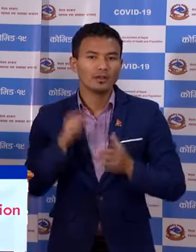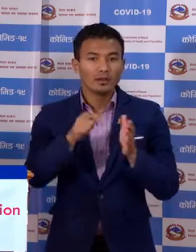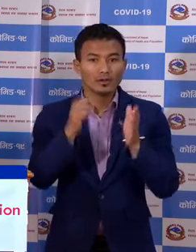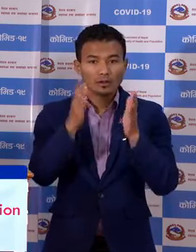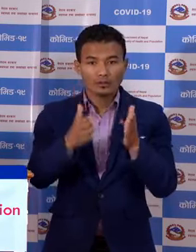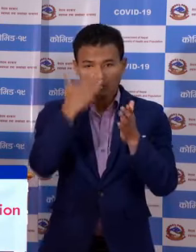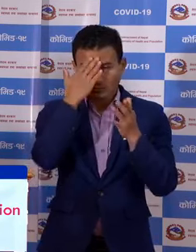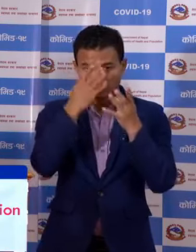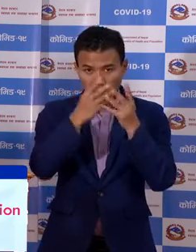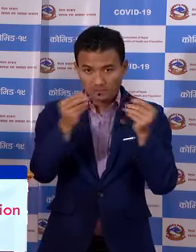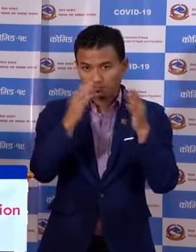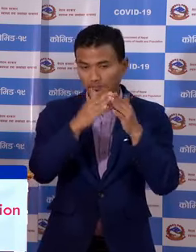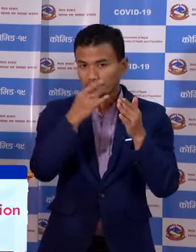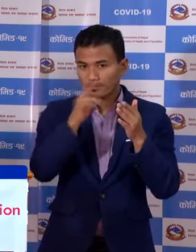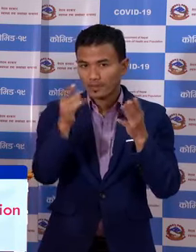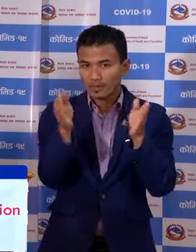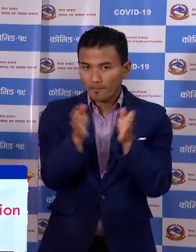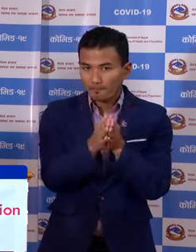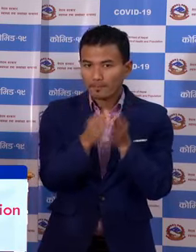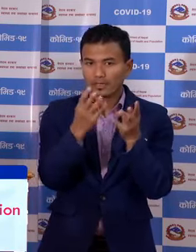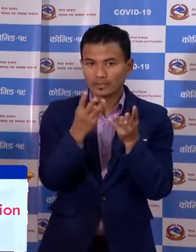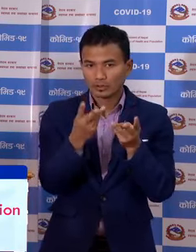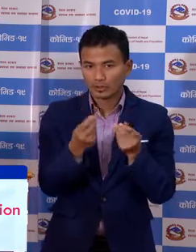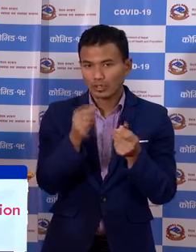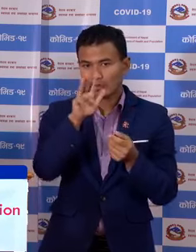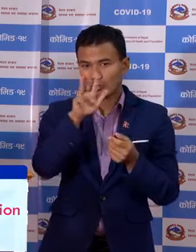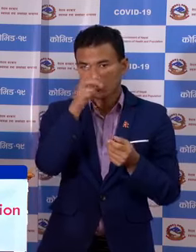हालसम्म डिस्चार्ज हुनुहुनेको टोटल संख्या